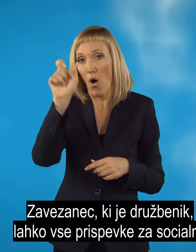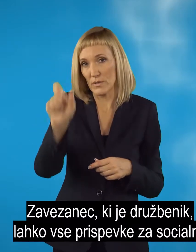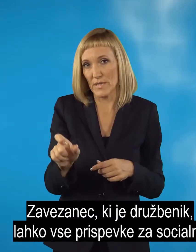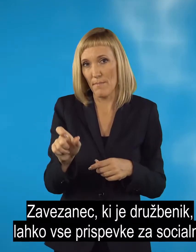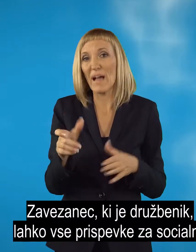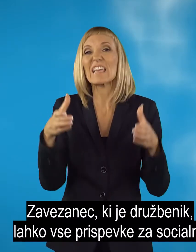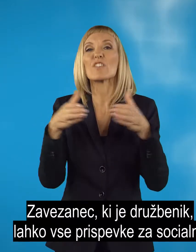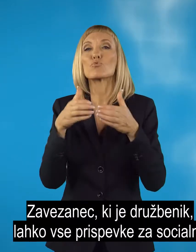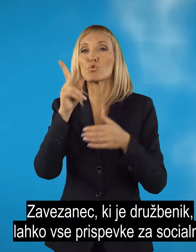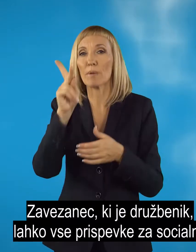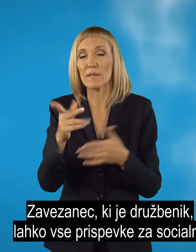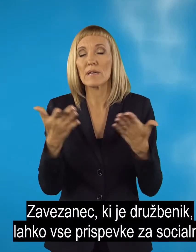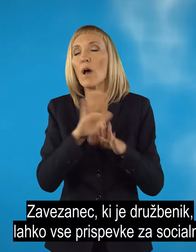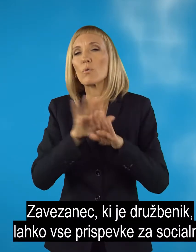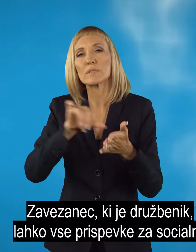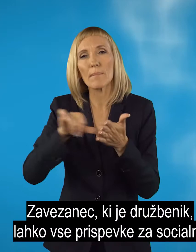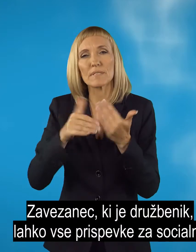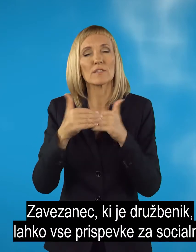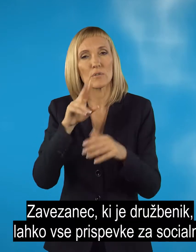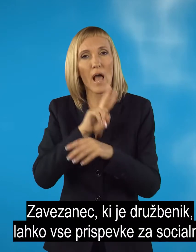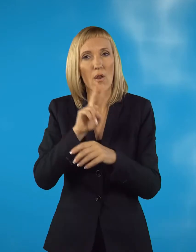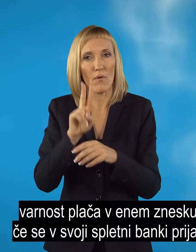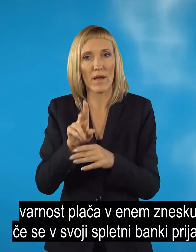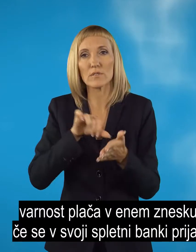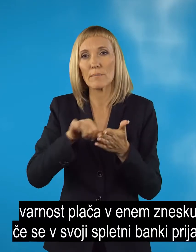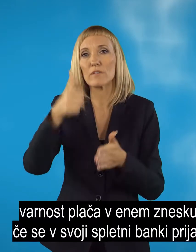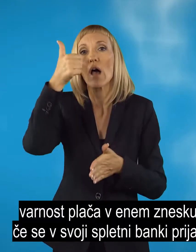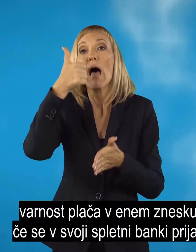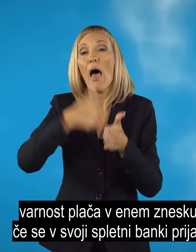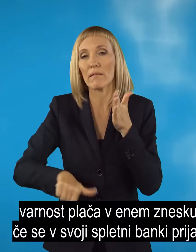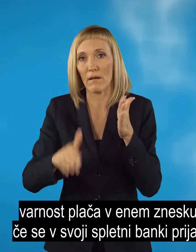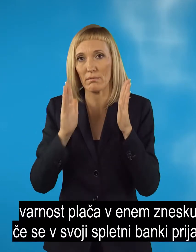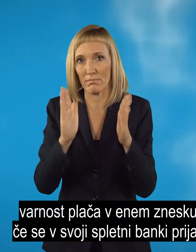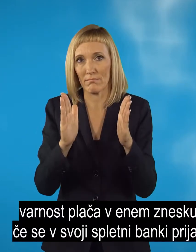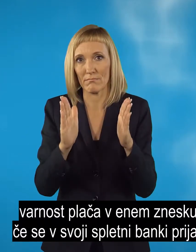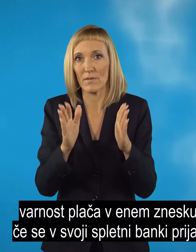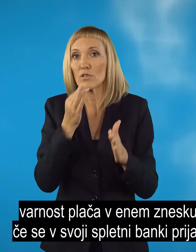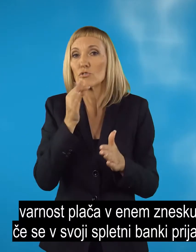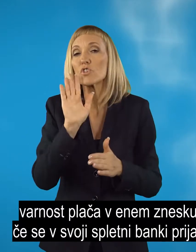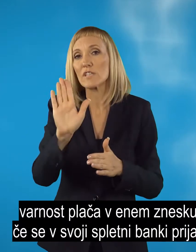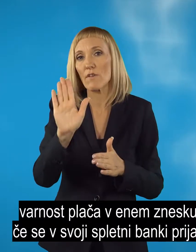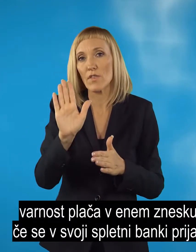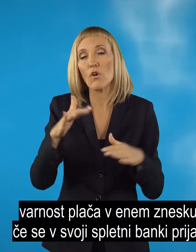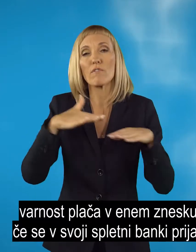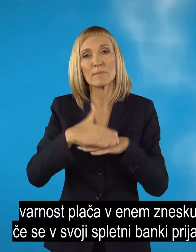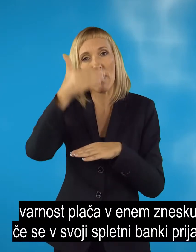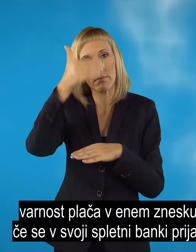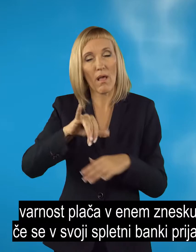Zavezanec, ki je družbenik, lahko vse prispevke za socialno varnost plača v enem znesku, če se v svoji spletni banki prijavi